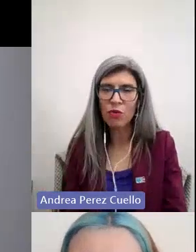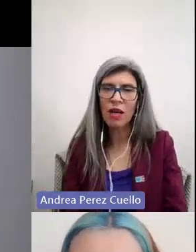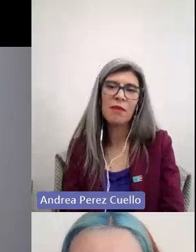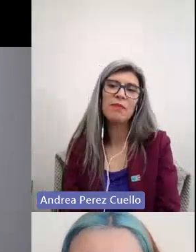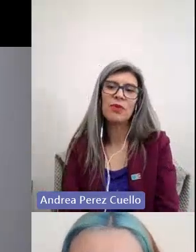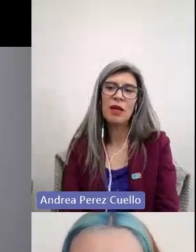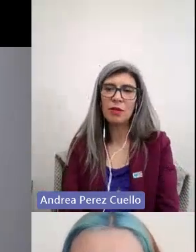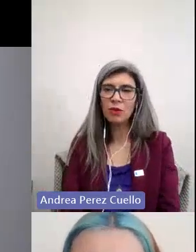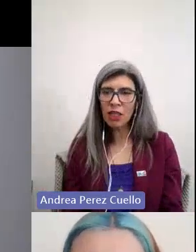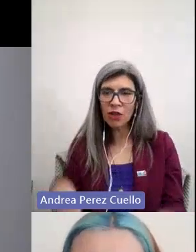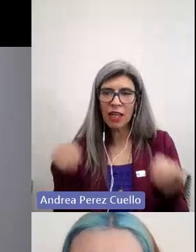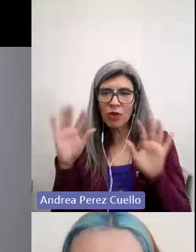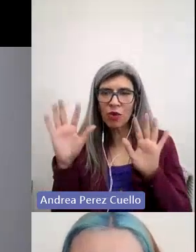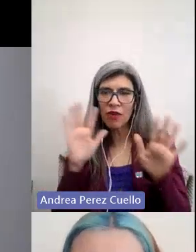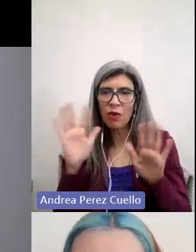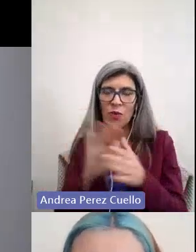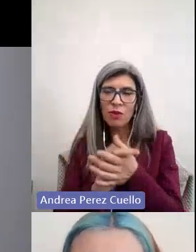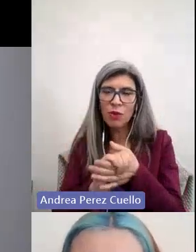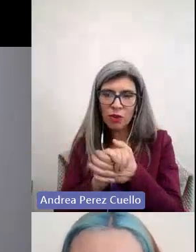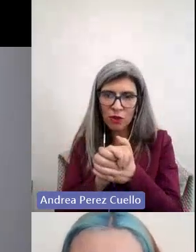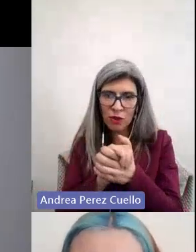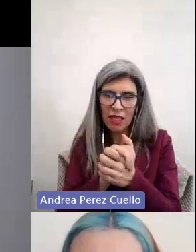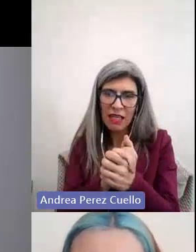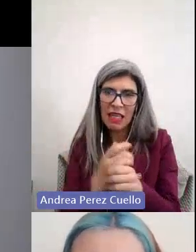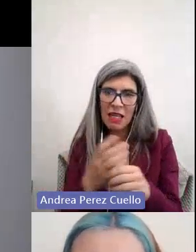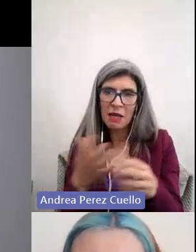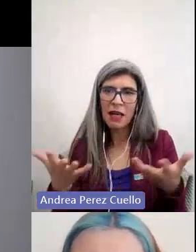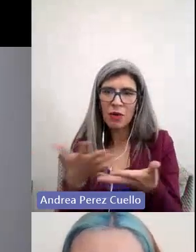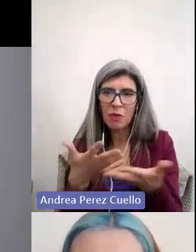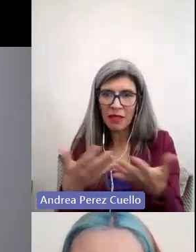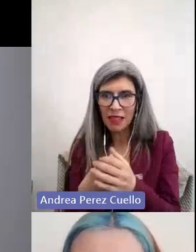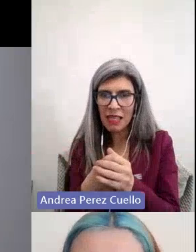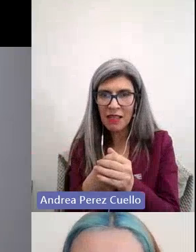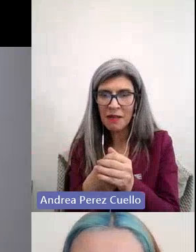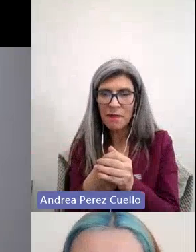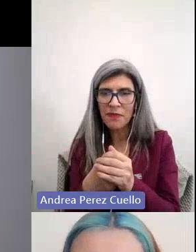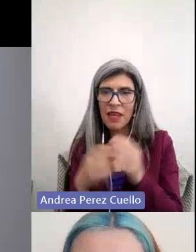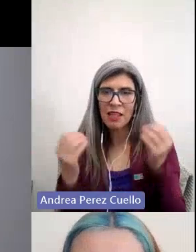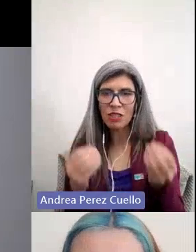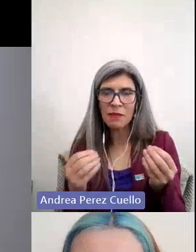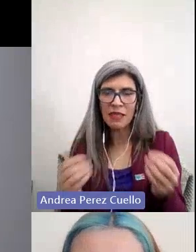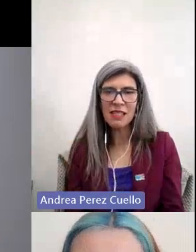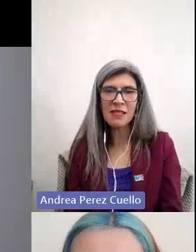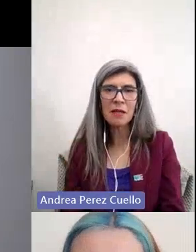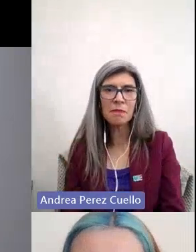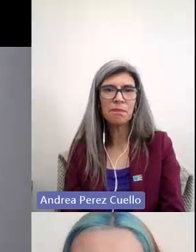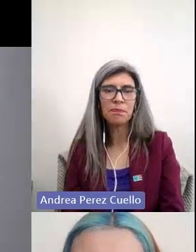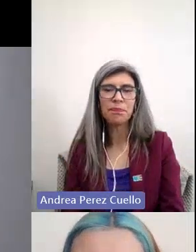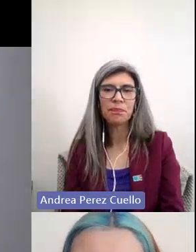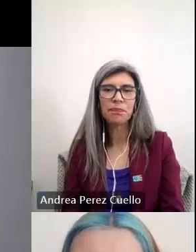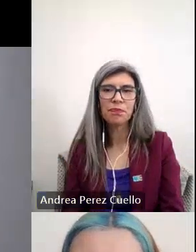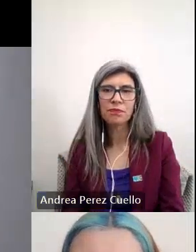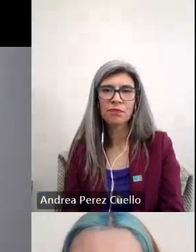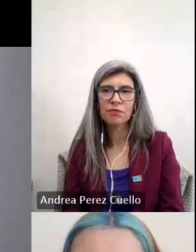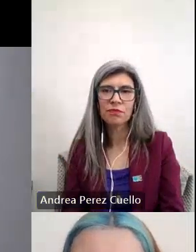responder, al menos una pregunta. Nos quedan todavía unos minutos para compartir desde su experiencia.